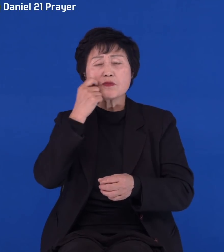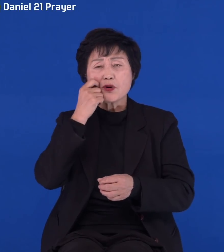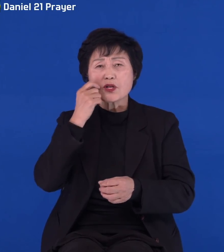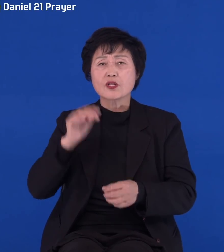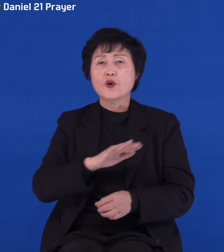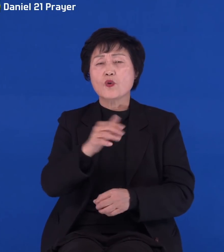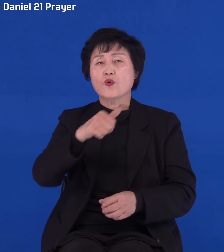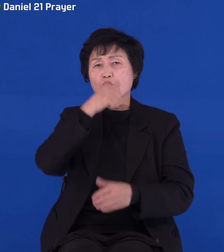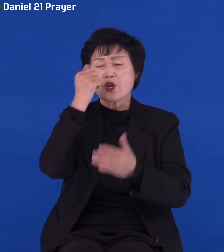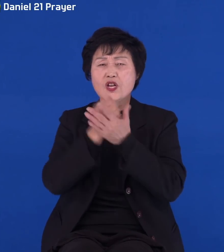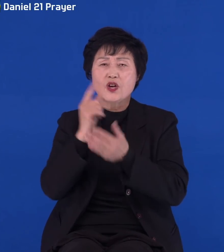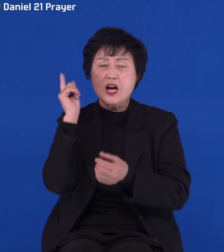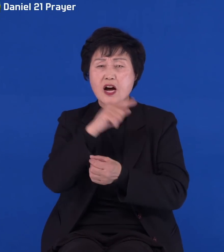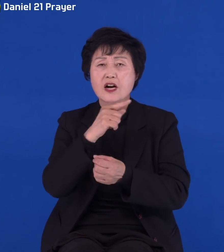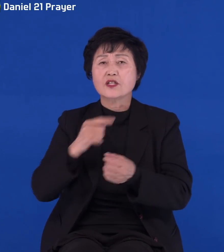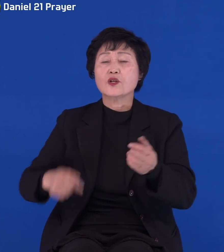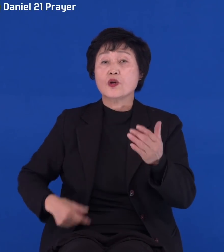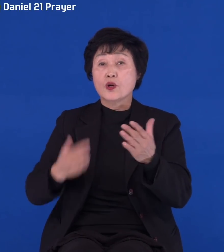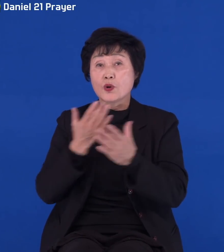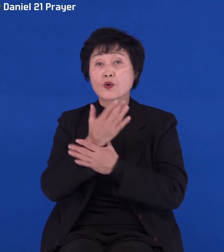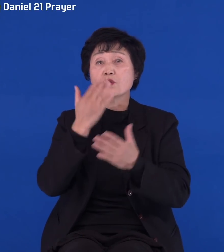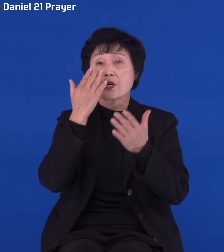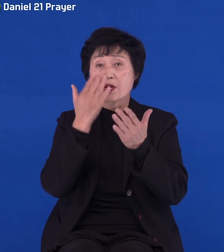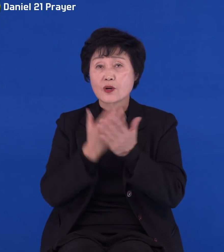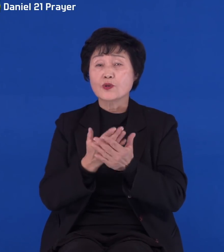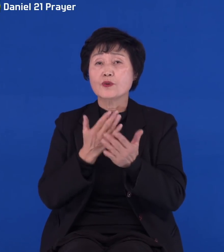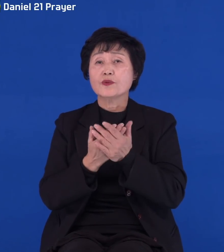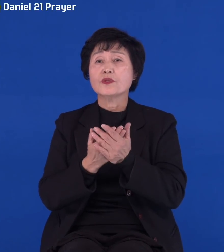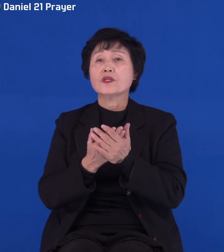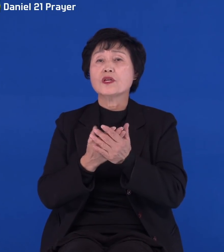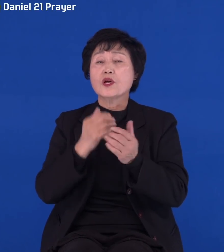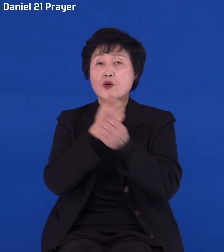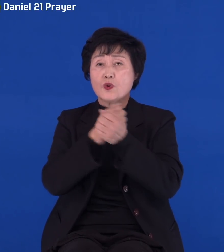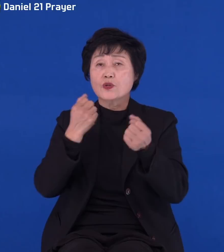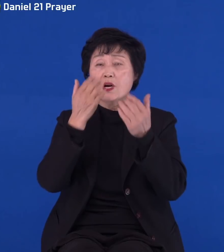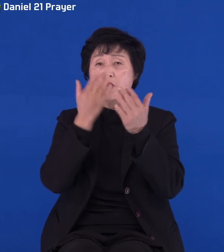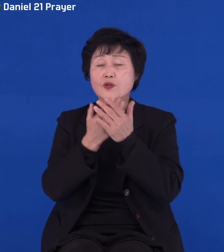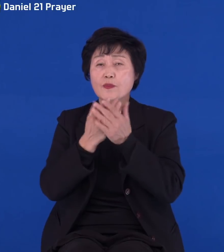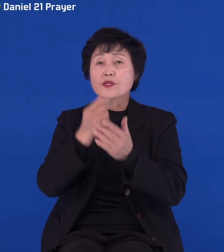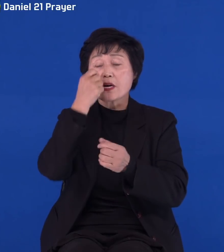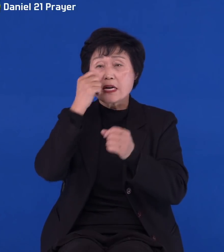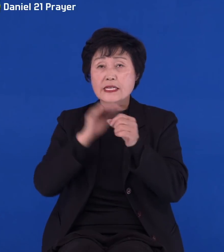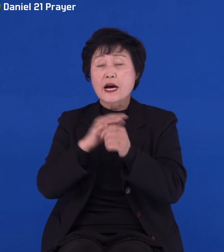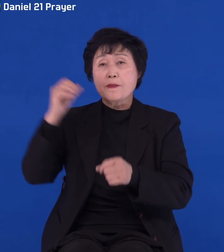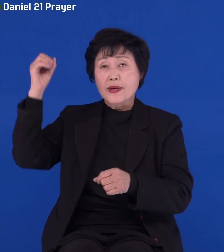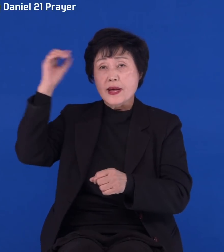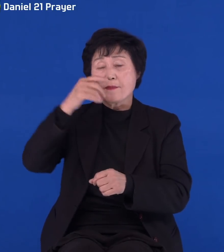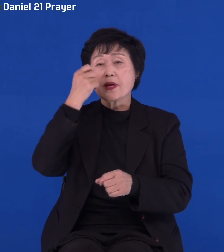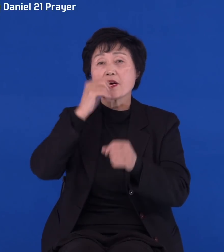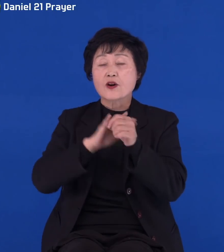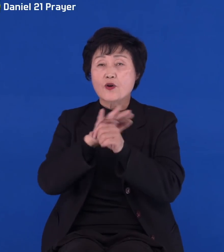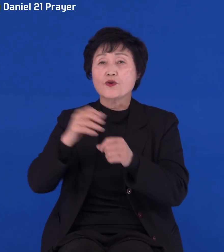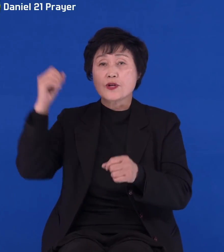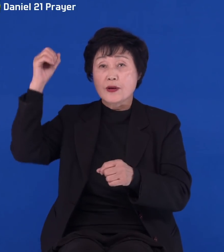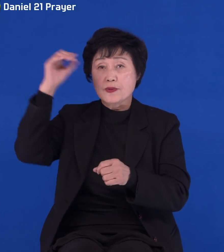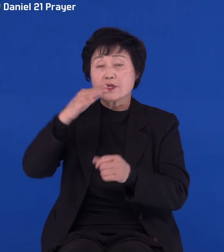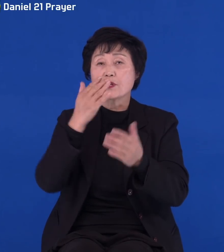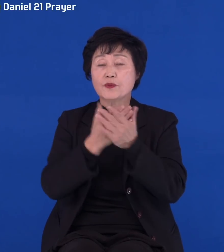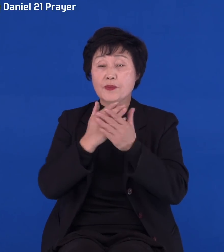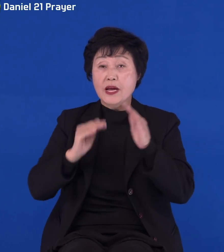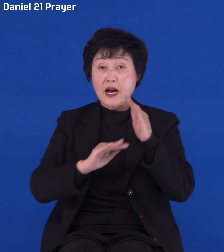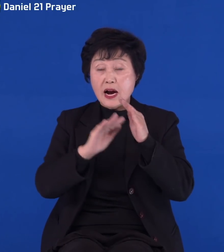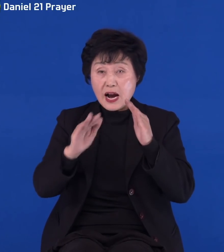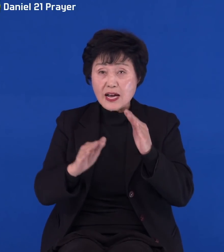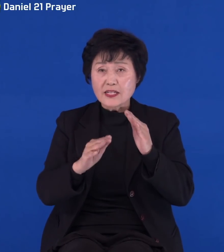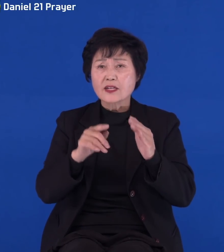돌이키기 원하오니 하나님 용서해 주시고 자비의 빛을, 긍휼의 빛을 비춰 주시옵소서. 가정, 교회가